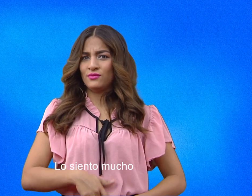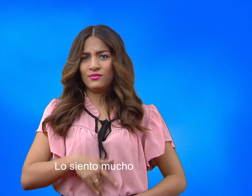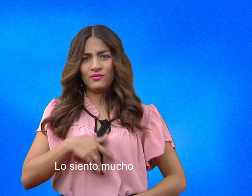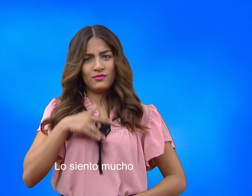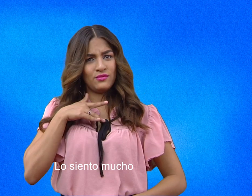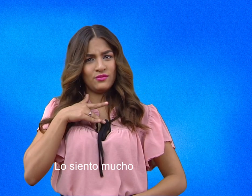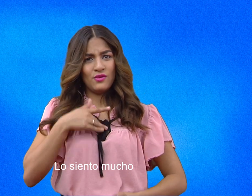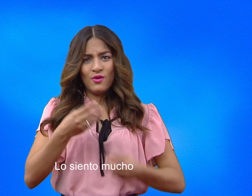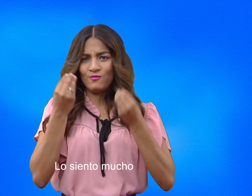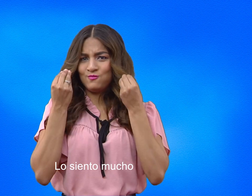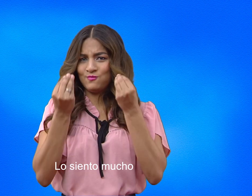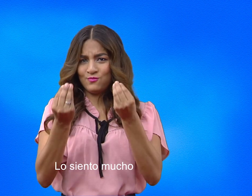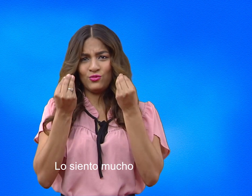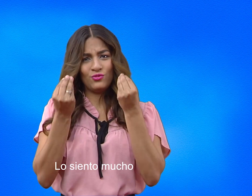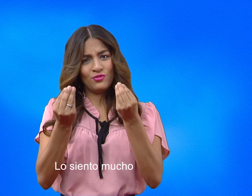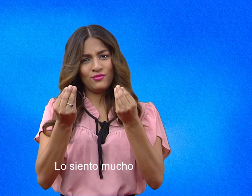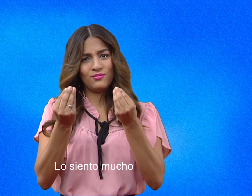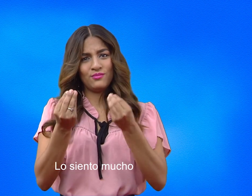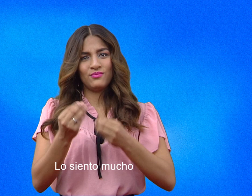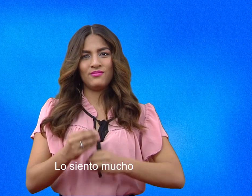Lo siento mucho.